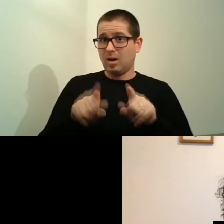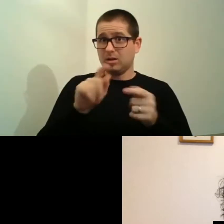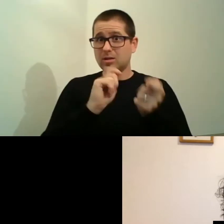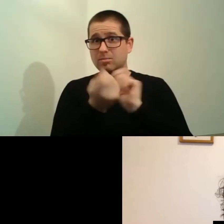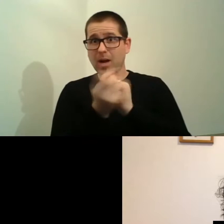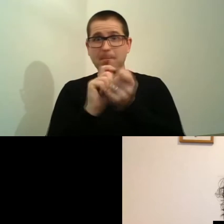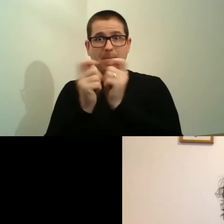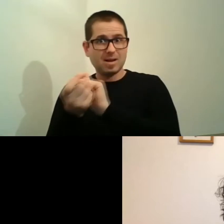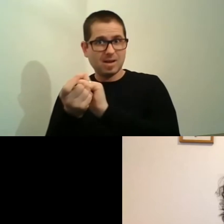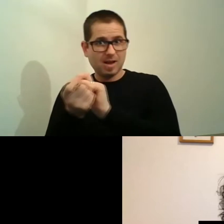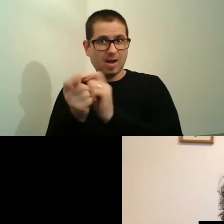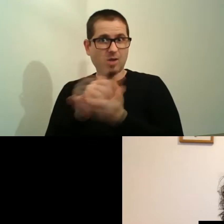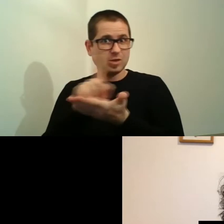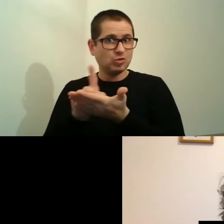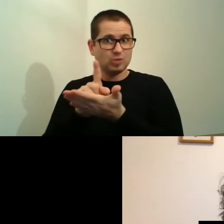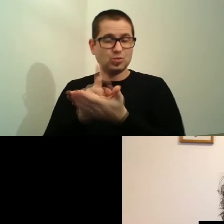skozi čas?